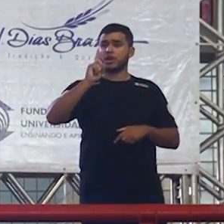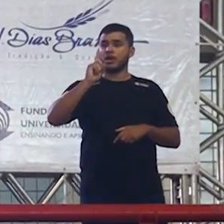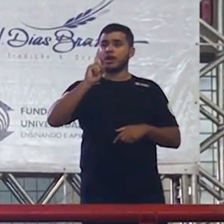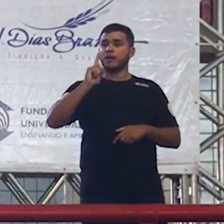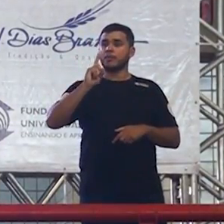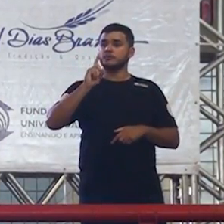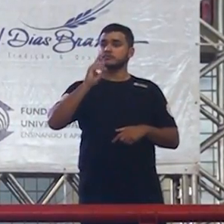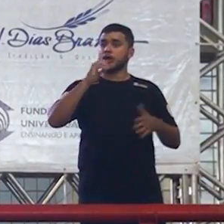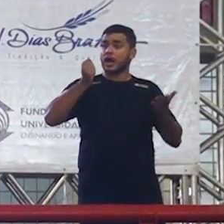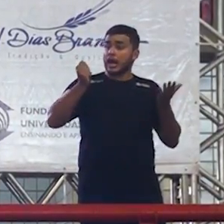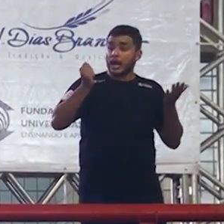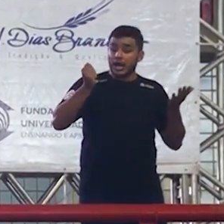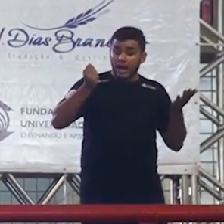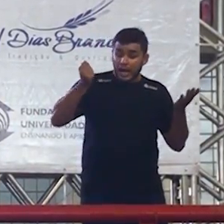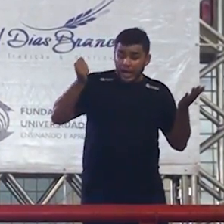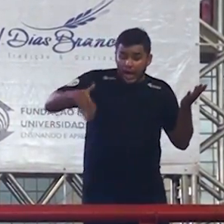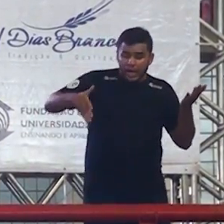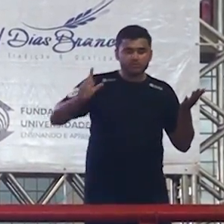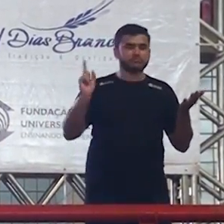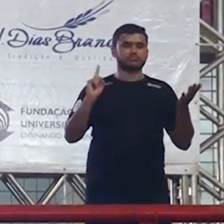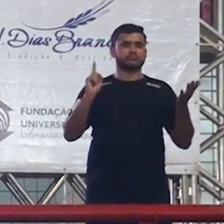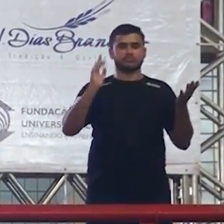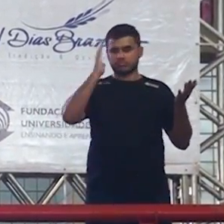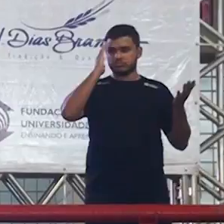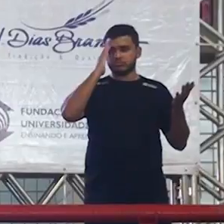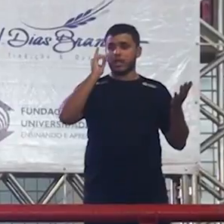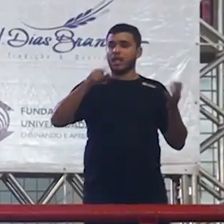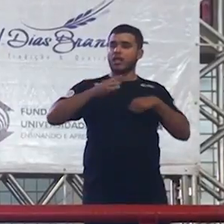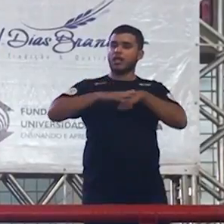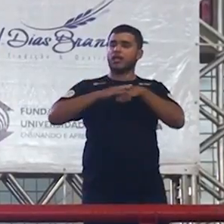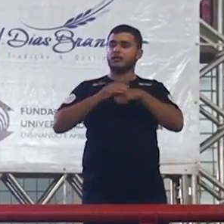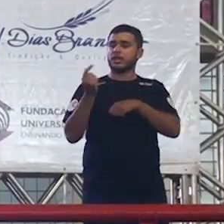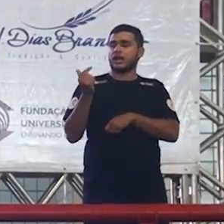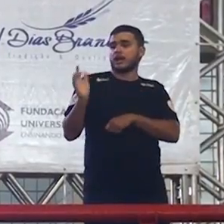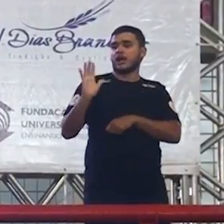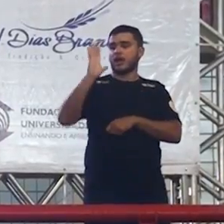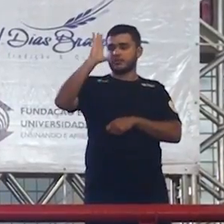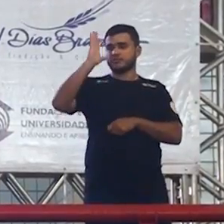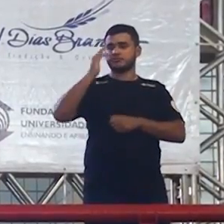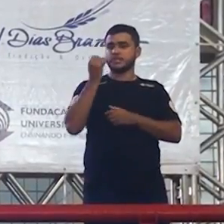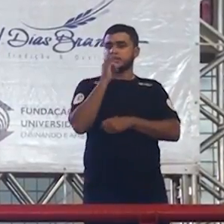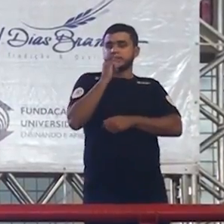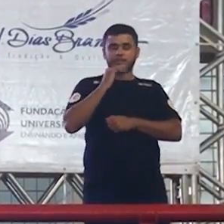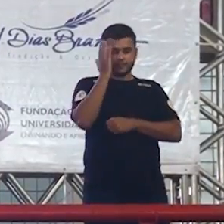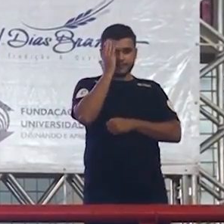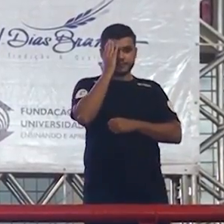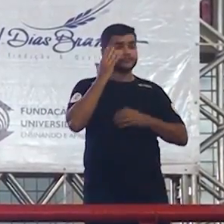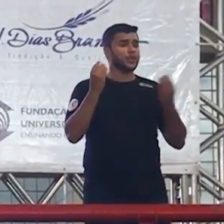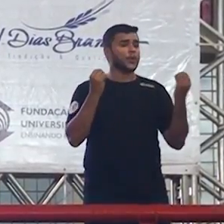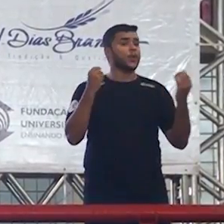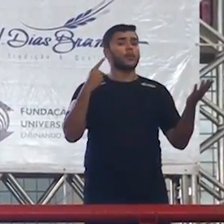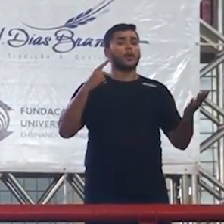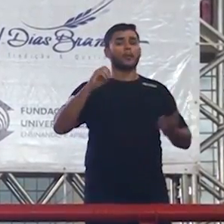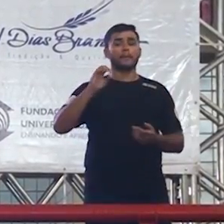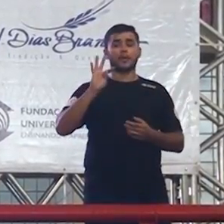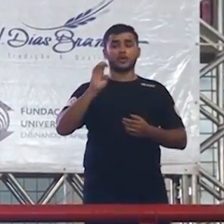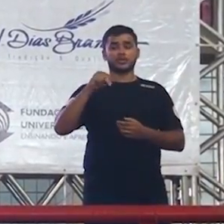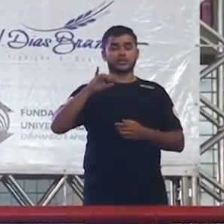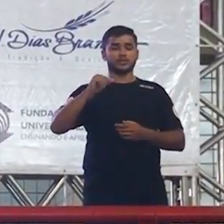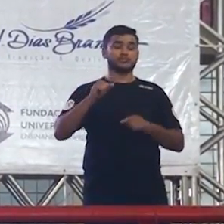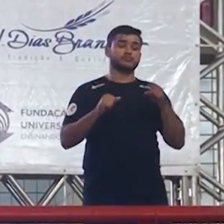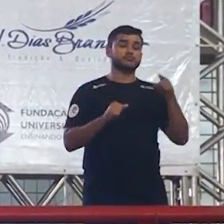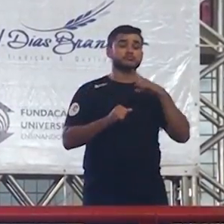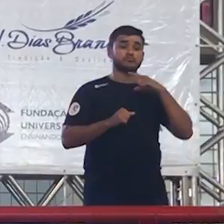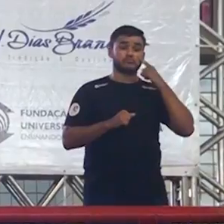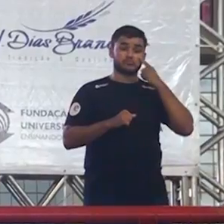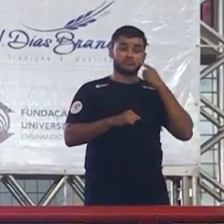entendendo o que eu estou falando ou não? Então, como se calcula a potência de um aparelho elétrico? Você pega a diferença